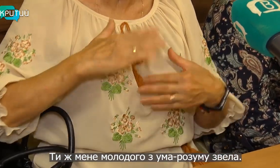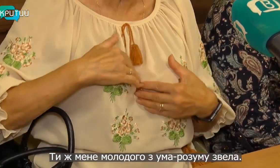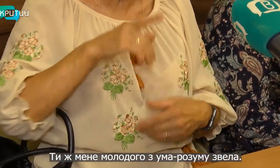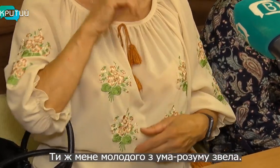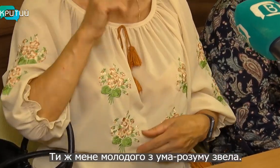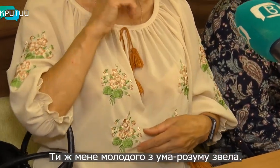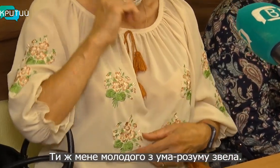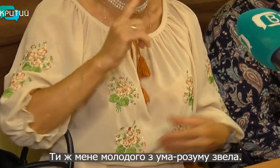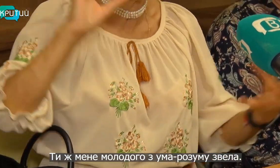мене молодець.